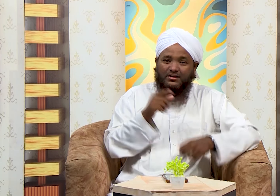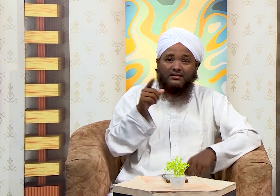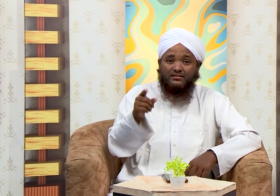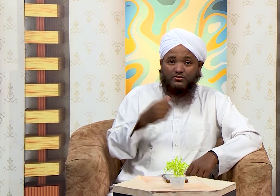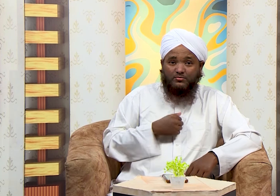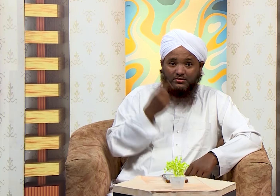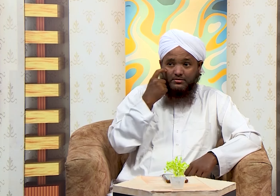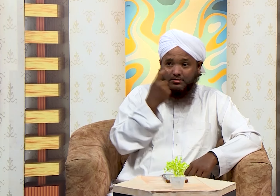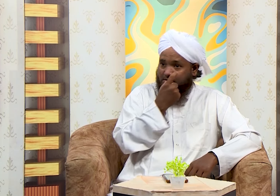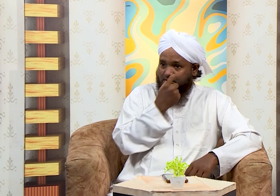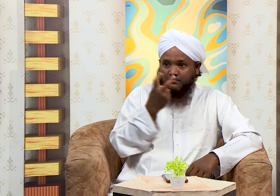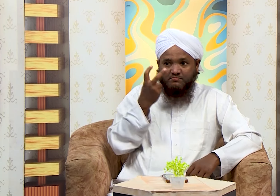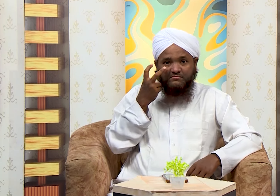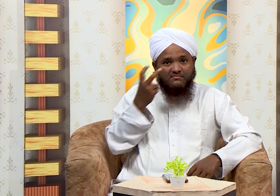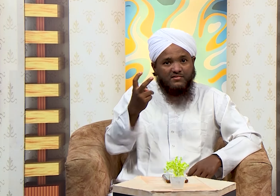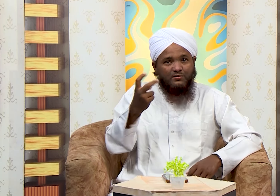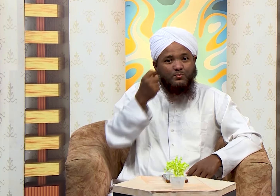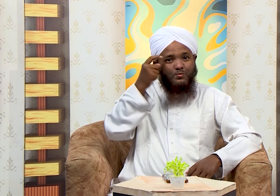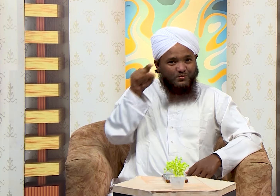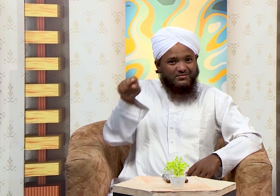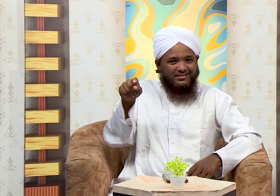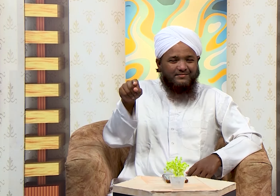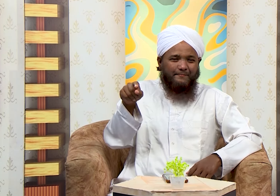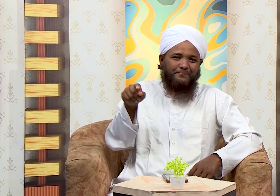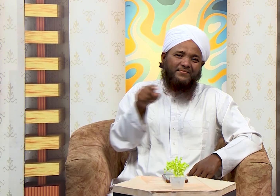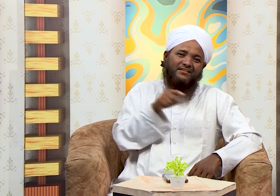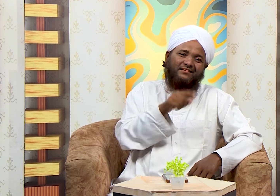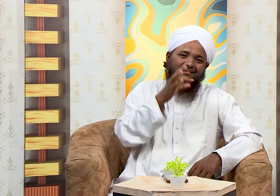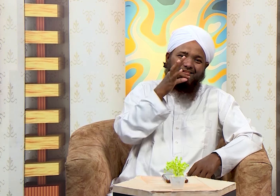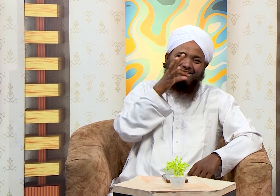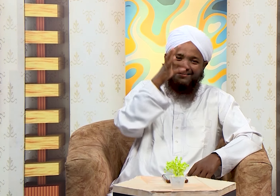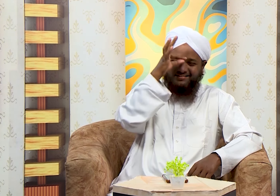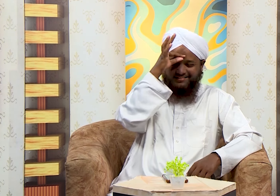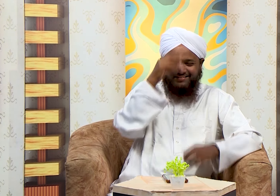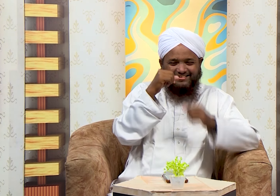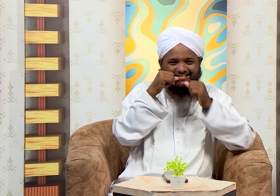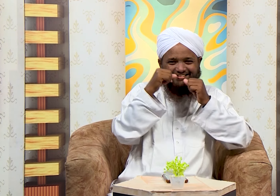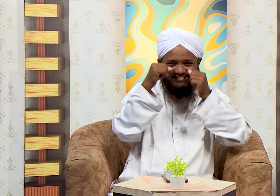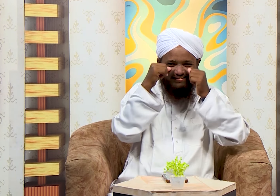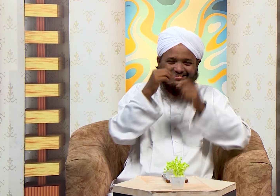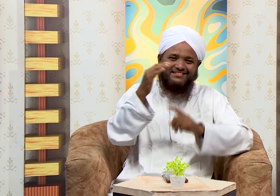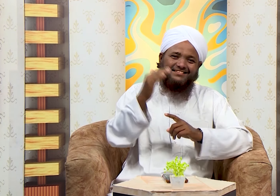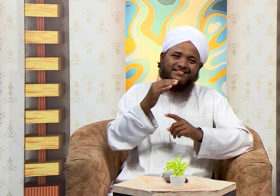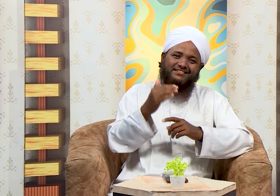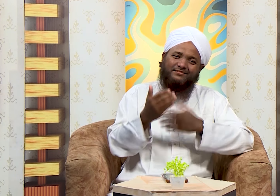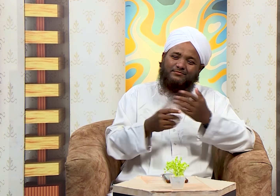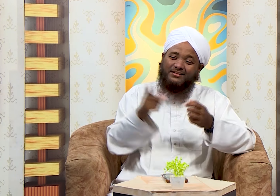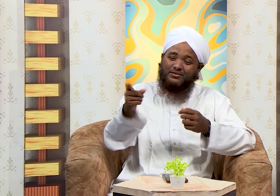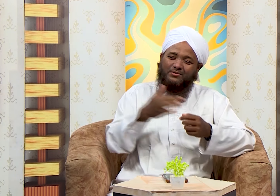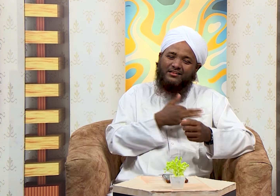دیکھ کر تمہیں خوفزدہ کر دیا تھا تو حضور علیہ السلام نے چاہا نبی رحمت نے چاہا کہ تمہاری دل جوئی ہو جائے تمہاری